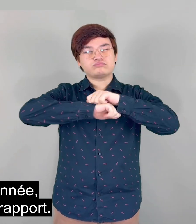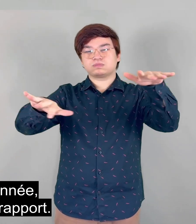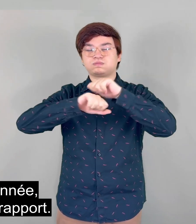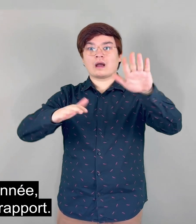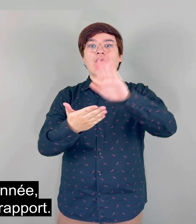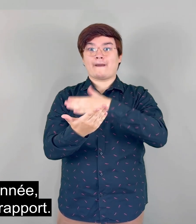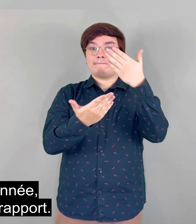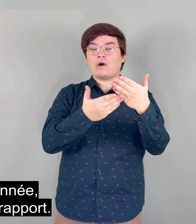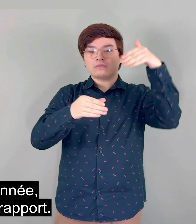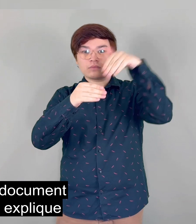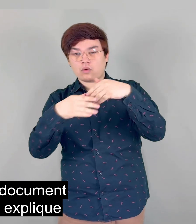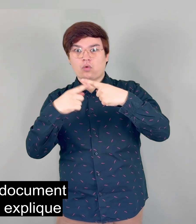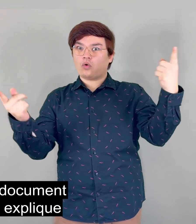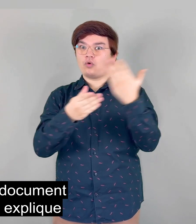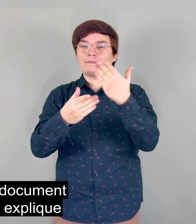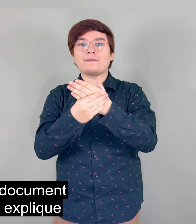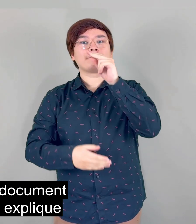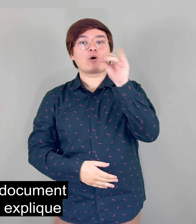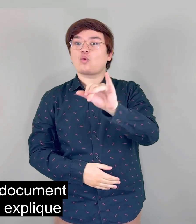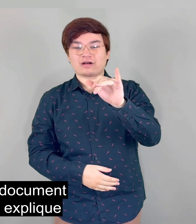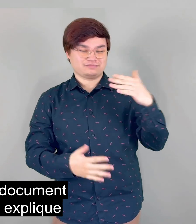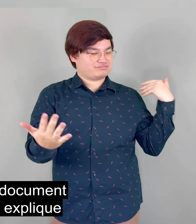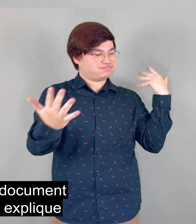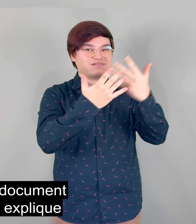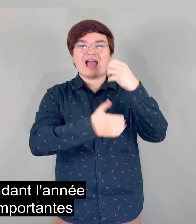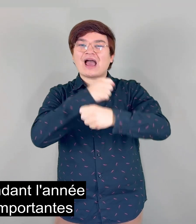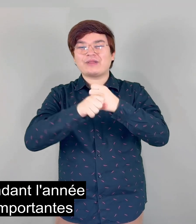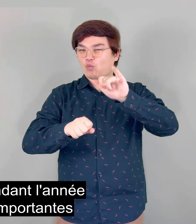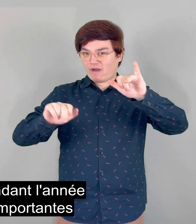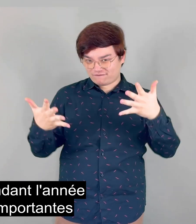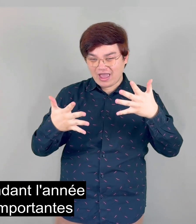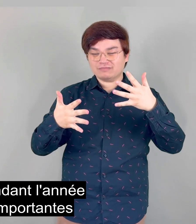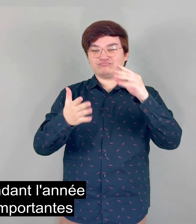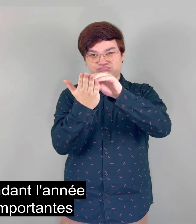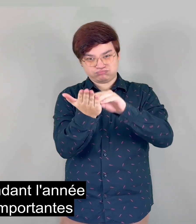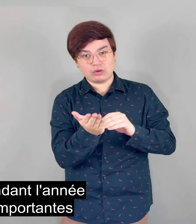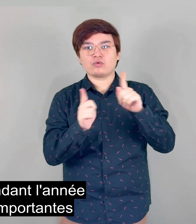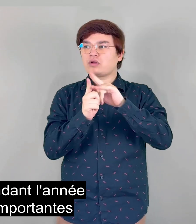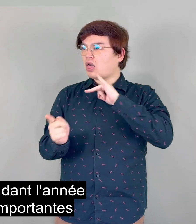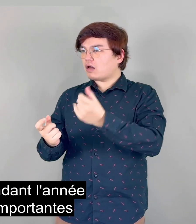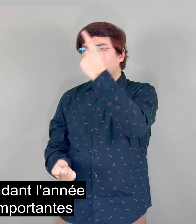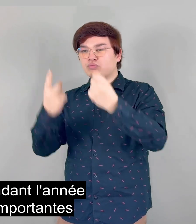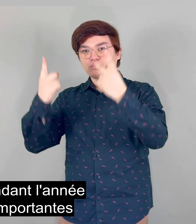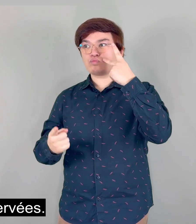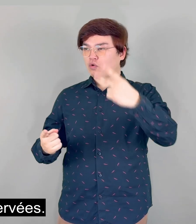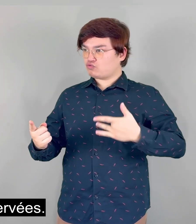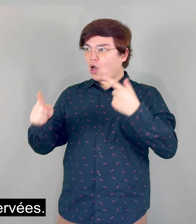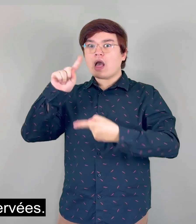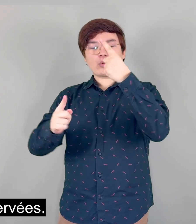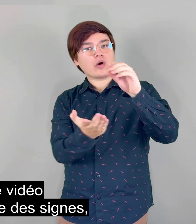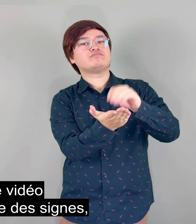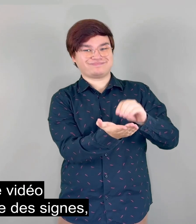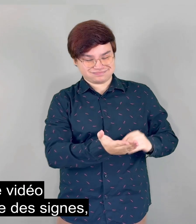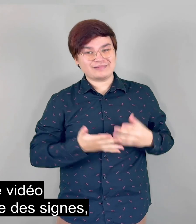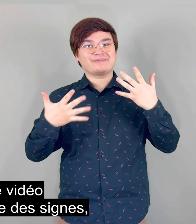année, il publie un rapport. C'est un long document dans lequel il explique ce qu'il a fait pendant l'année et les choses importantes qu'il a